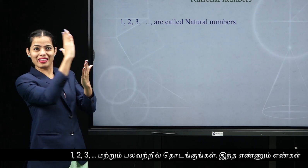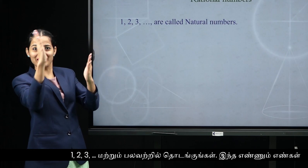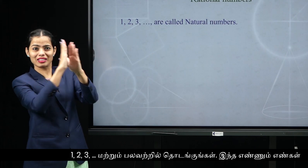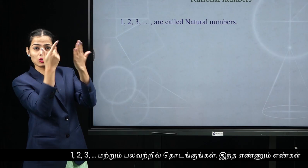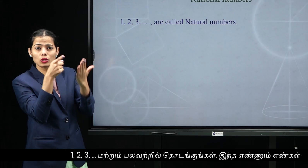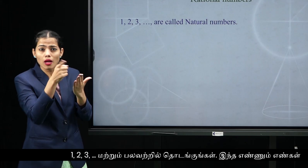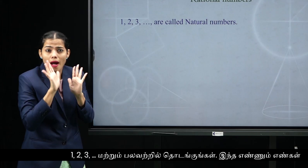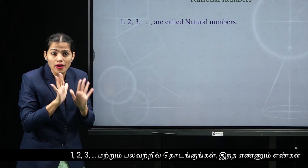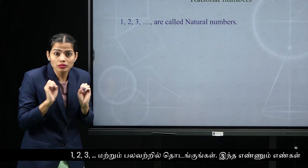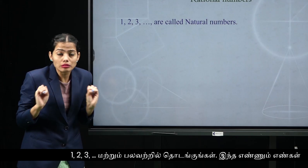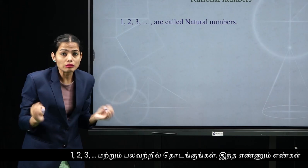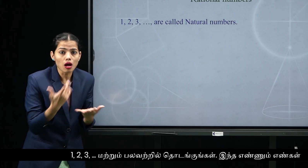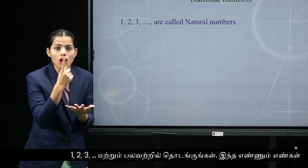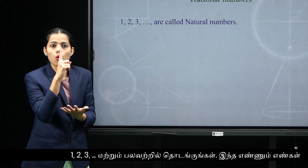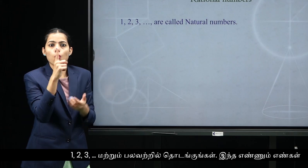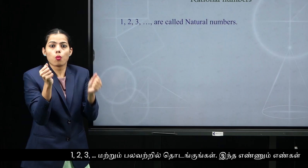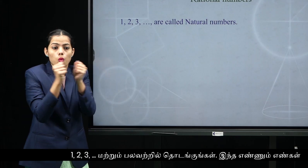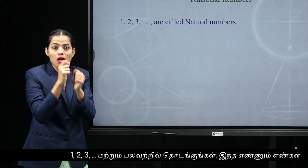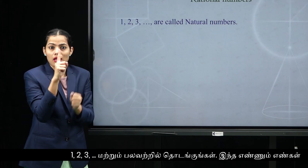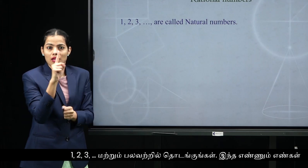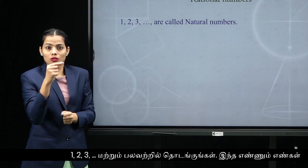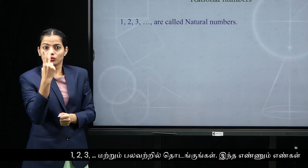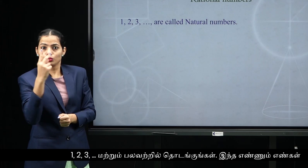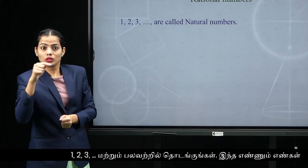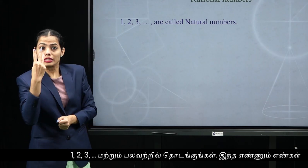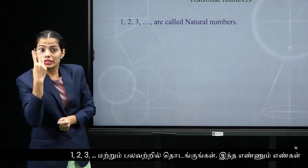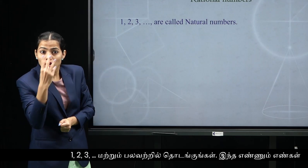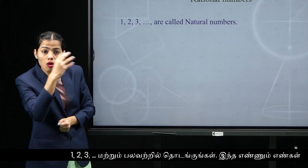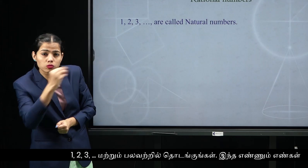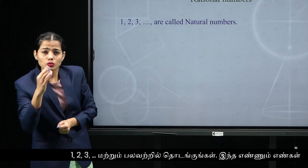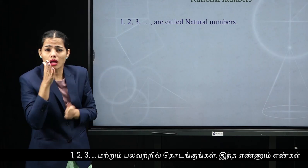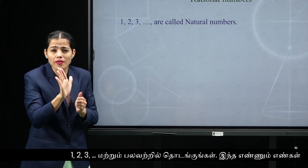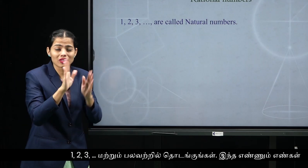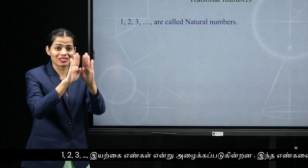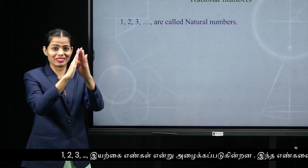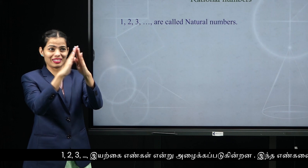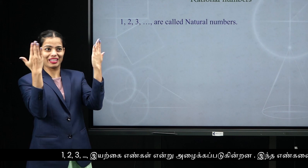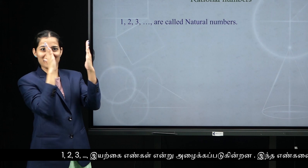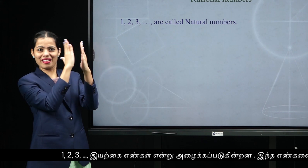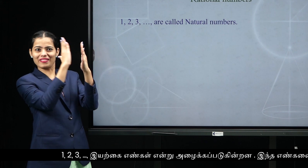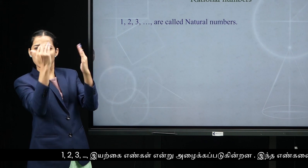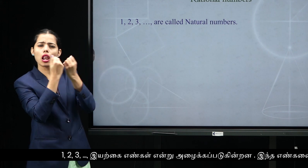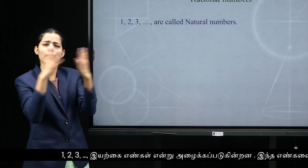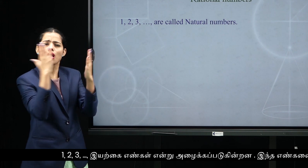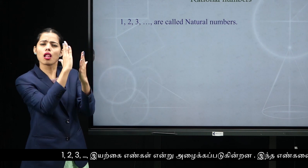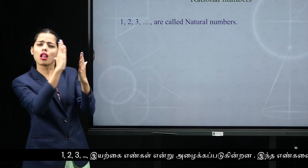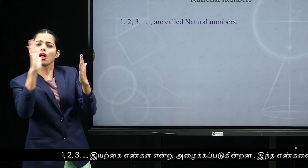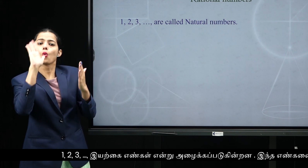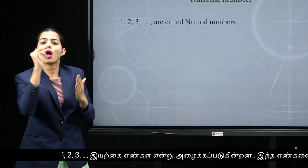2, 3 மற்றும் பலவற்றில் தொடங்குங்கள். இந்த எண்ணும் எண்கள் 1, 2,